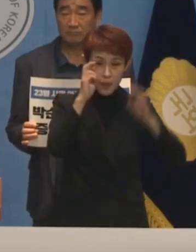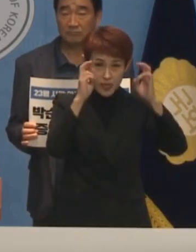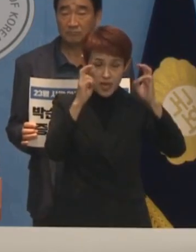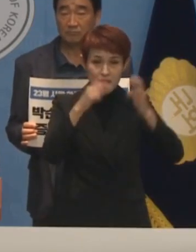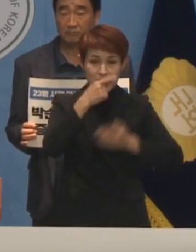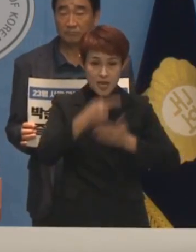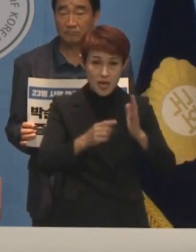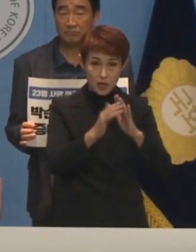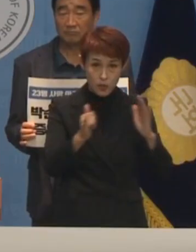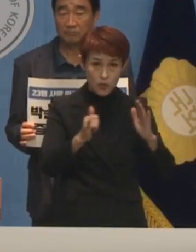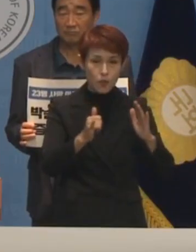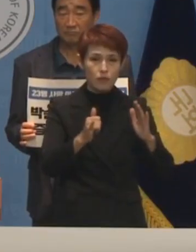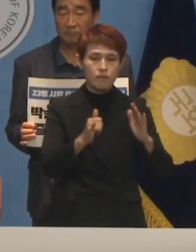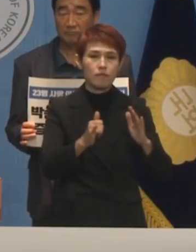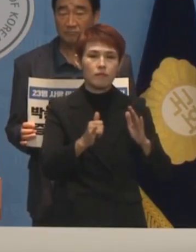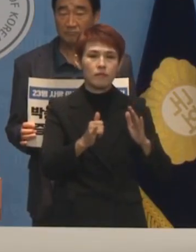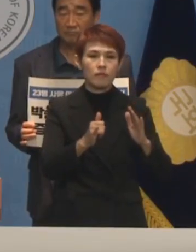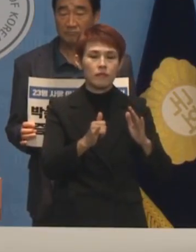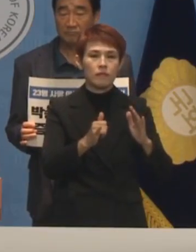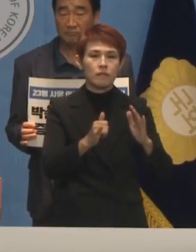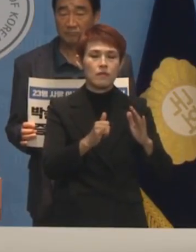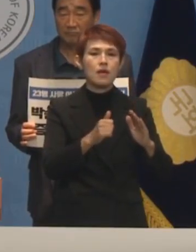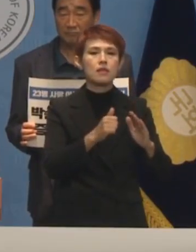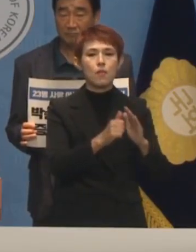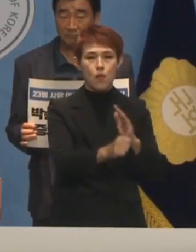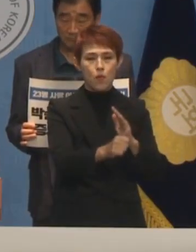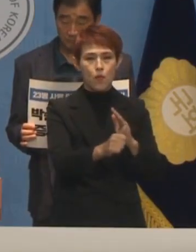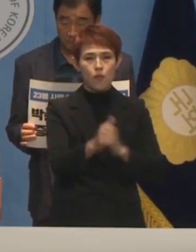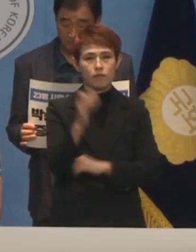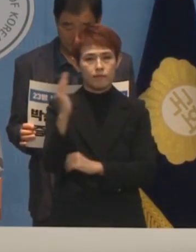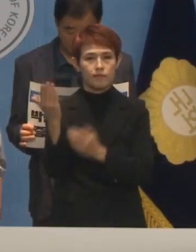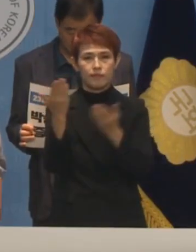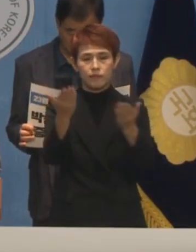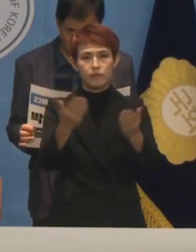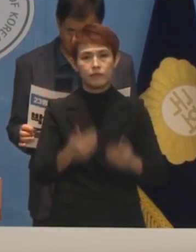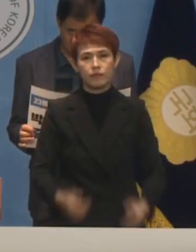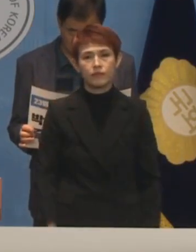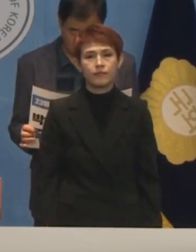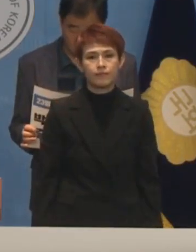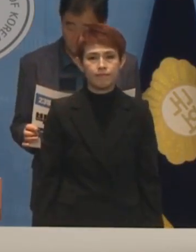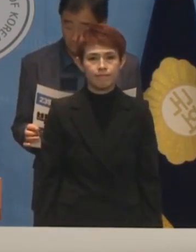공동 대표이신 김태현님의 발언 있겠습니다.